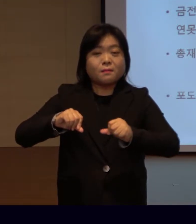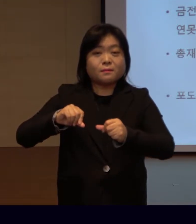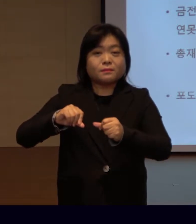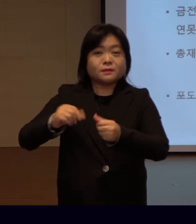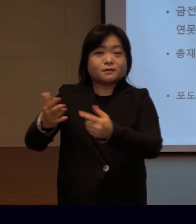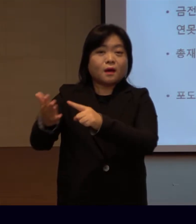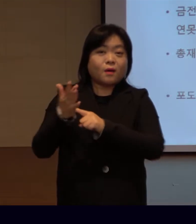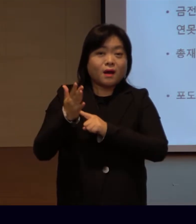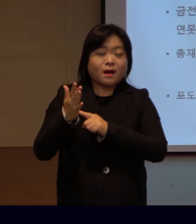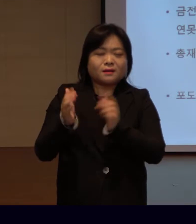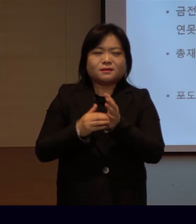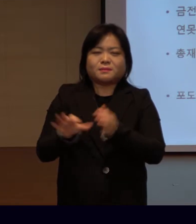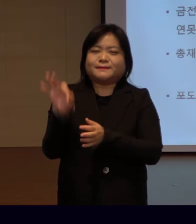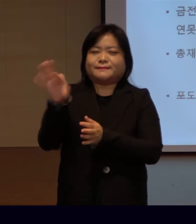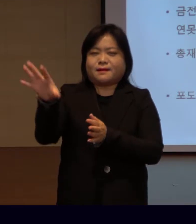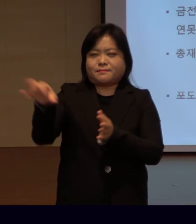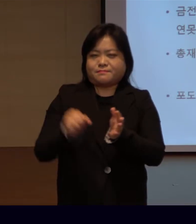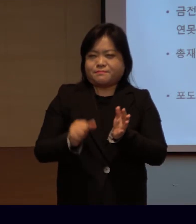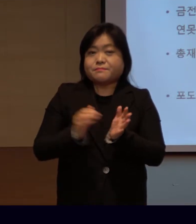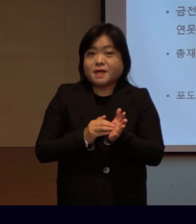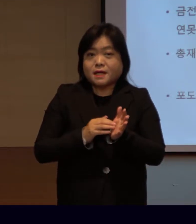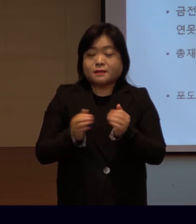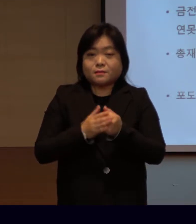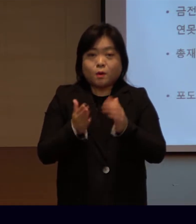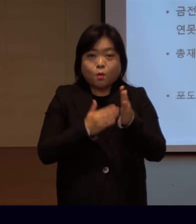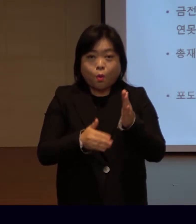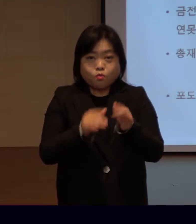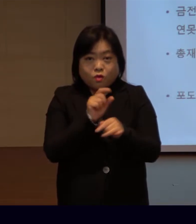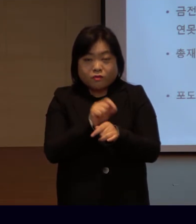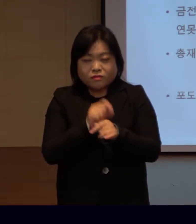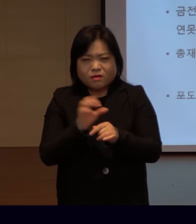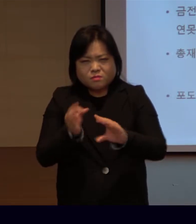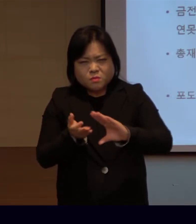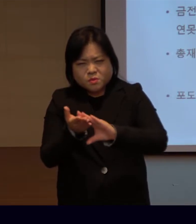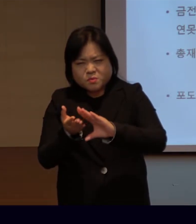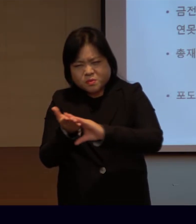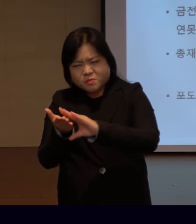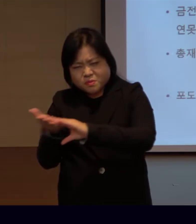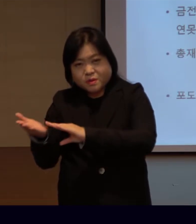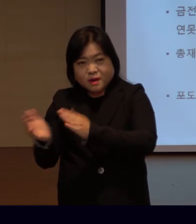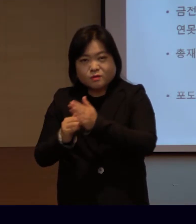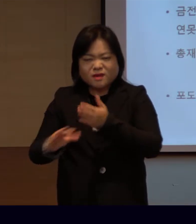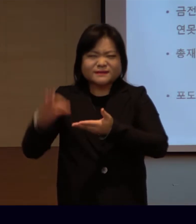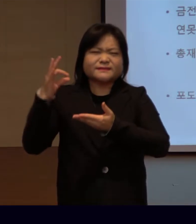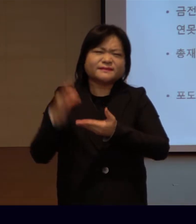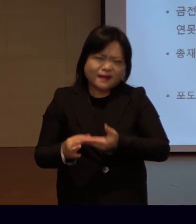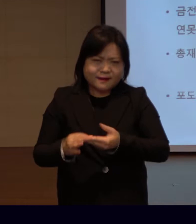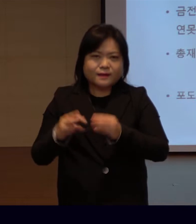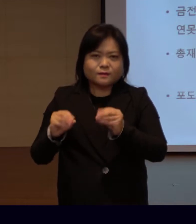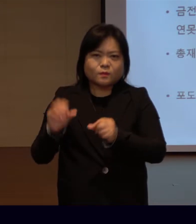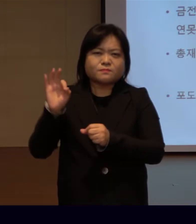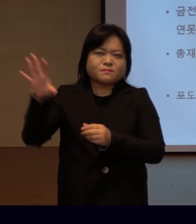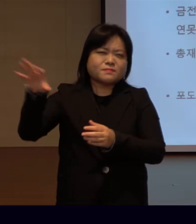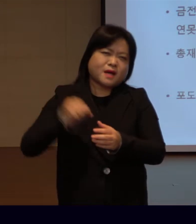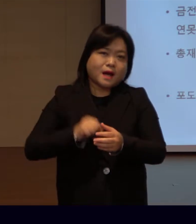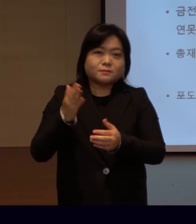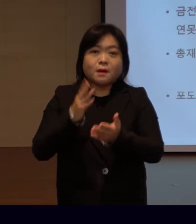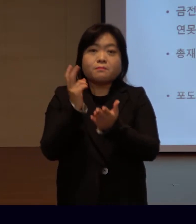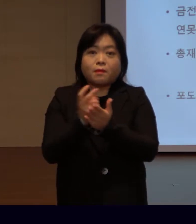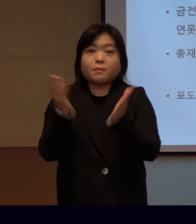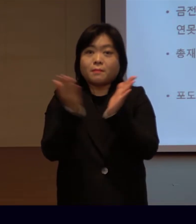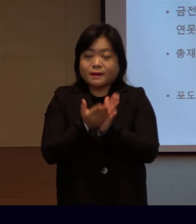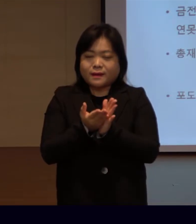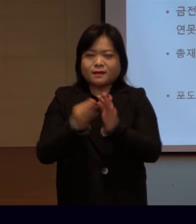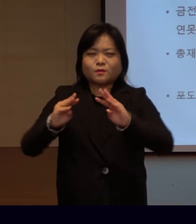삽니다. 근데 이제 사면서 공무원들한테 이렇게 뒤에 넣어줘서 아주 싸게, 그러나 합법적으로 이걸